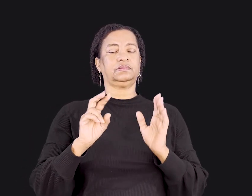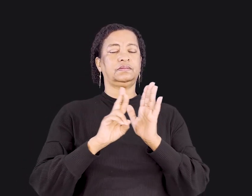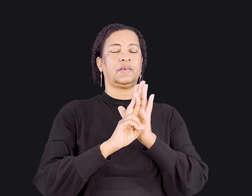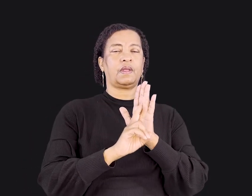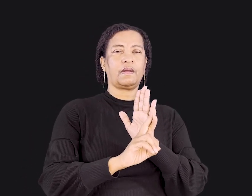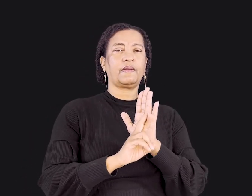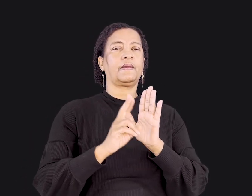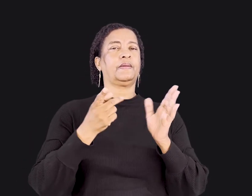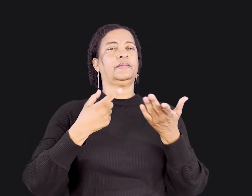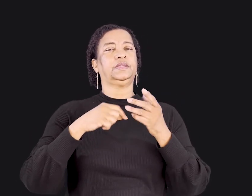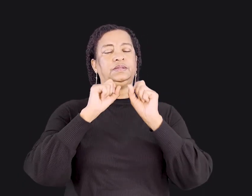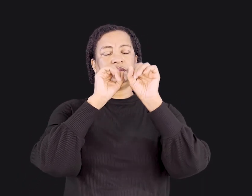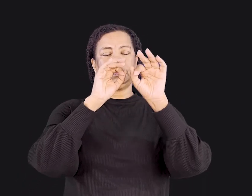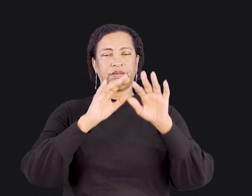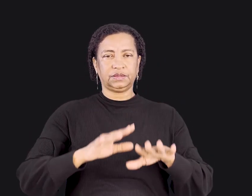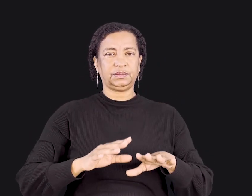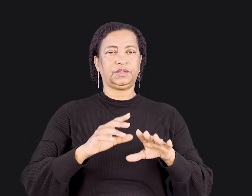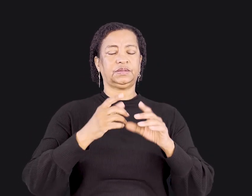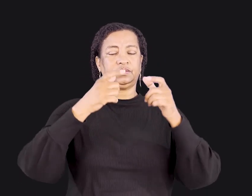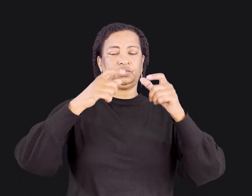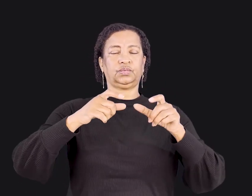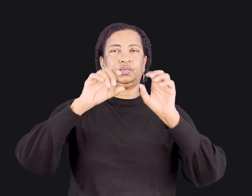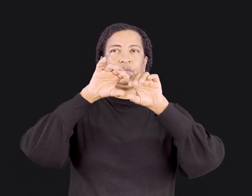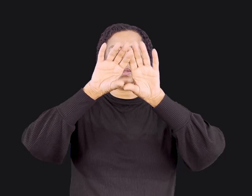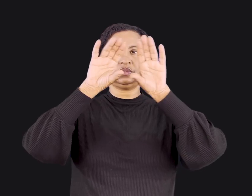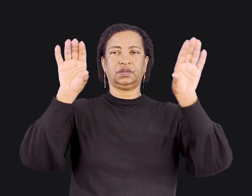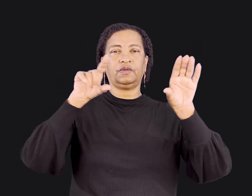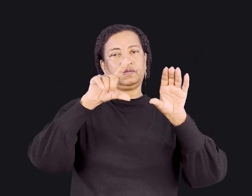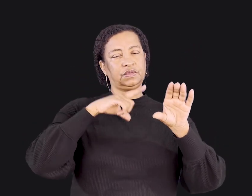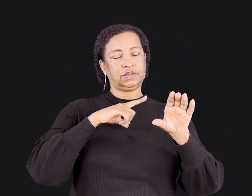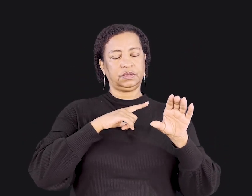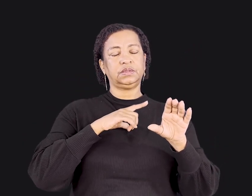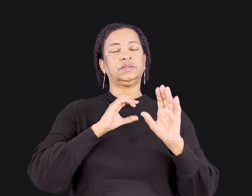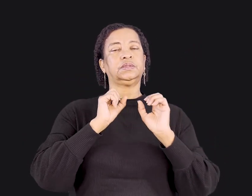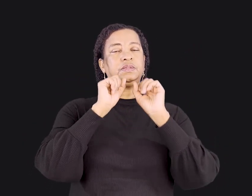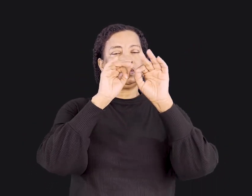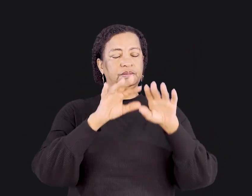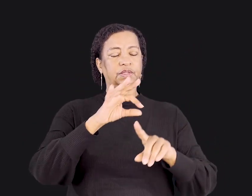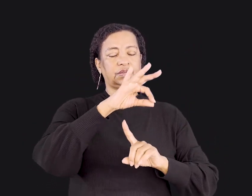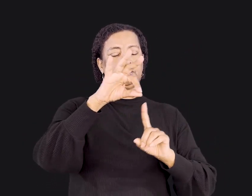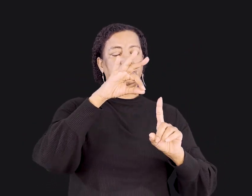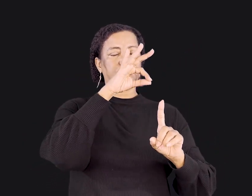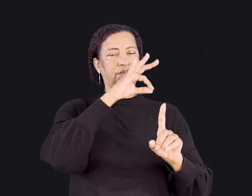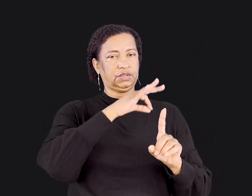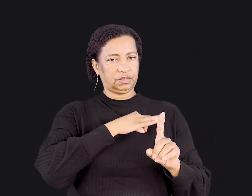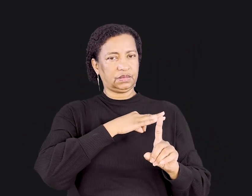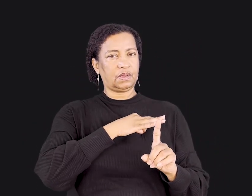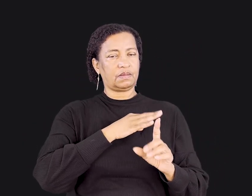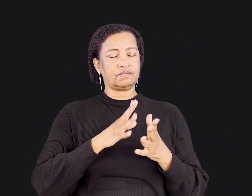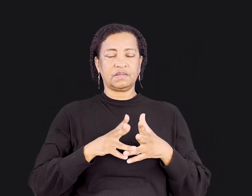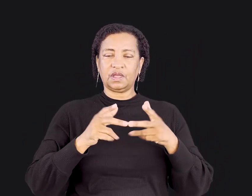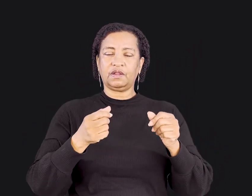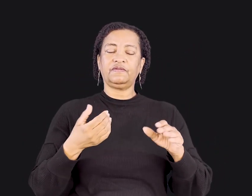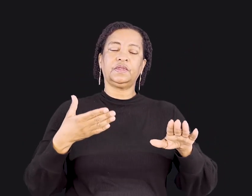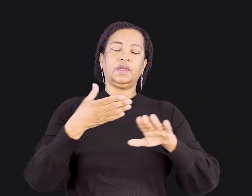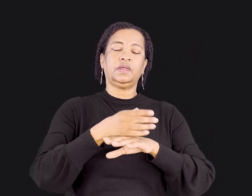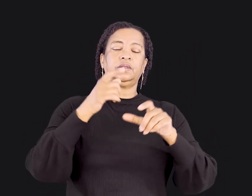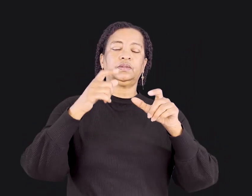espirituais nos lugares celestiais. Você possui bênçãos espirituais incríveis. Entre nos lugares